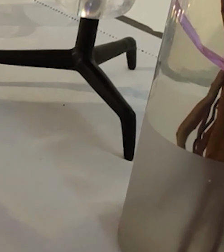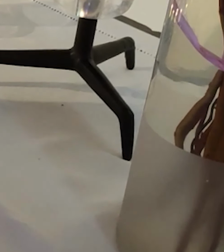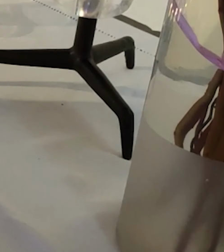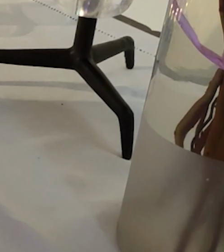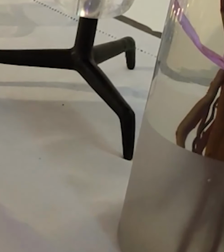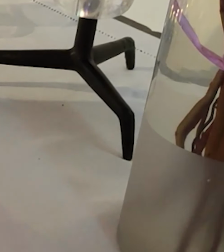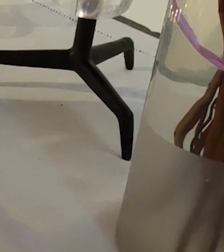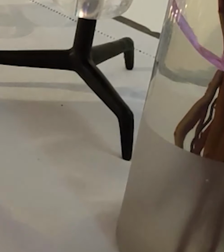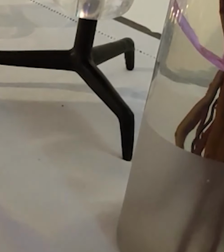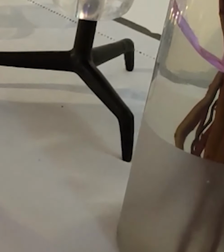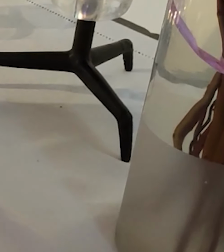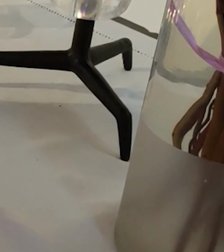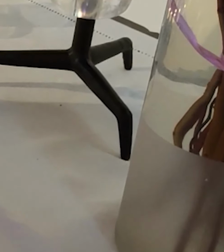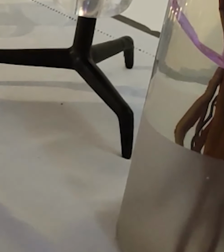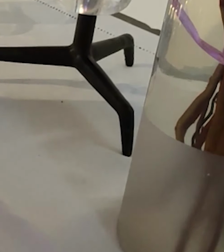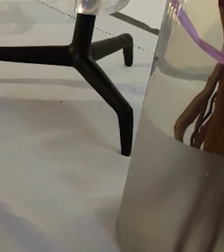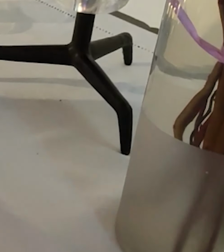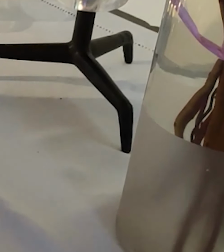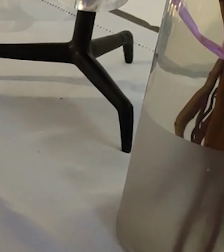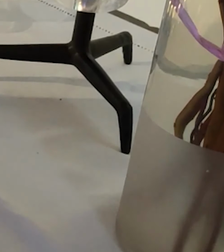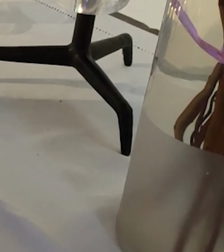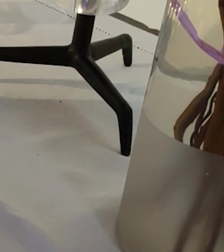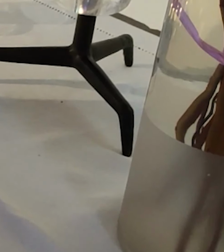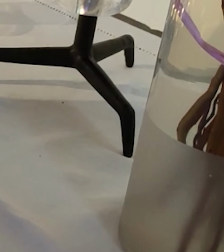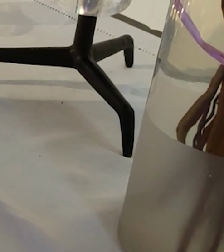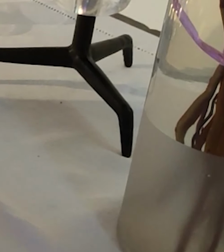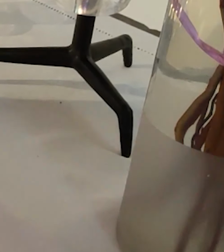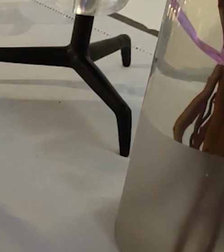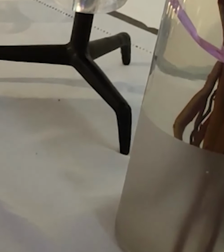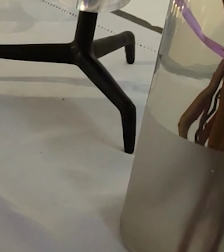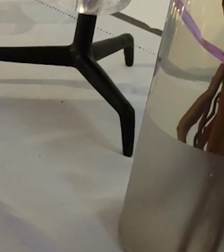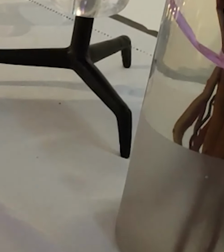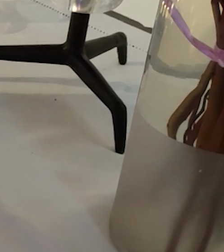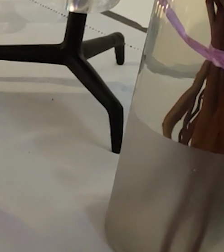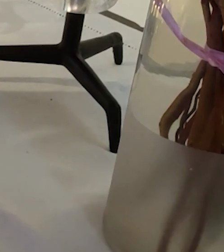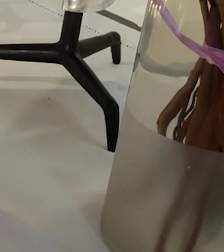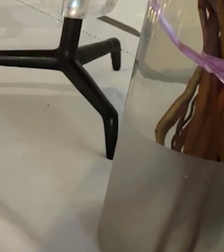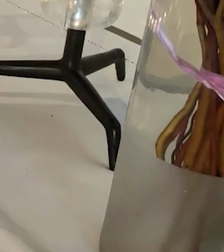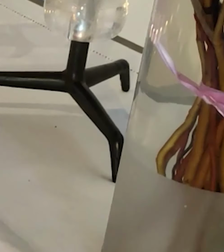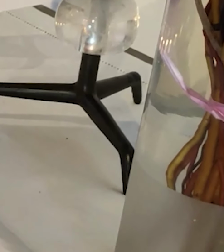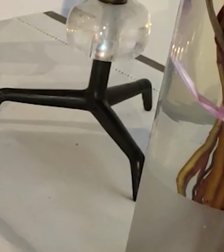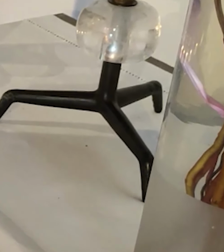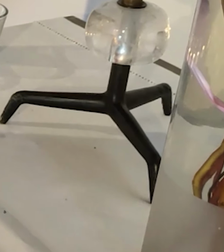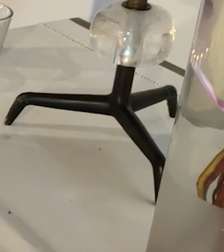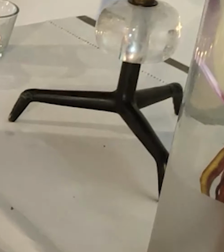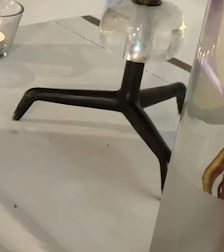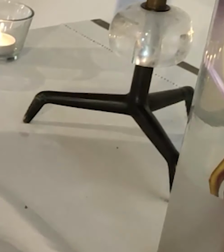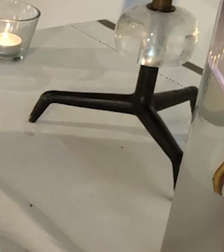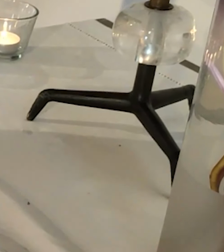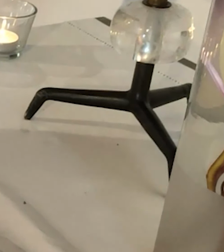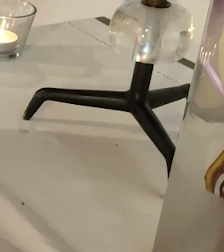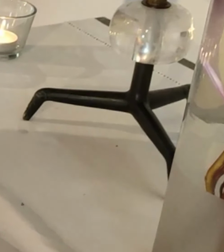habe dich bei deinem Namen gerufen, du bist mein. Das Licht leuchte für